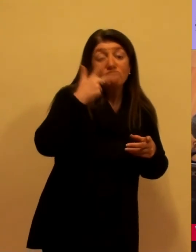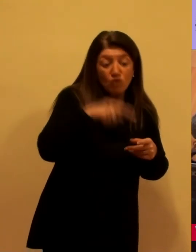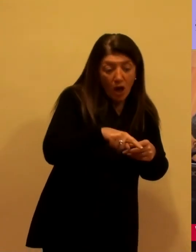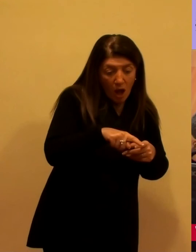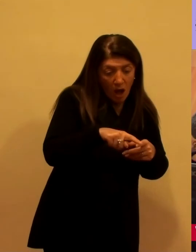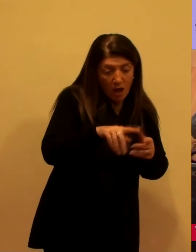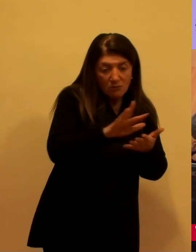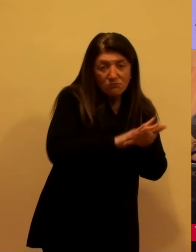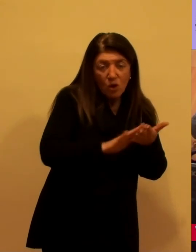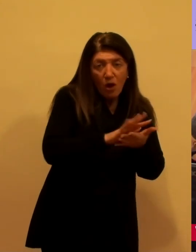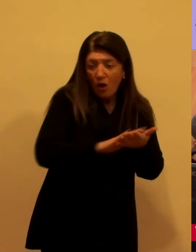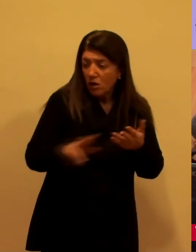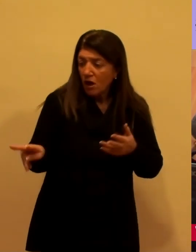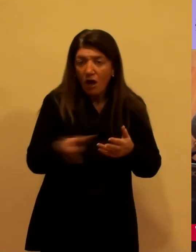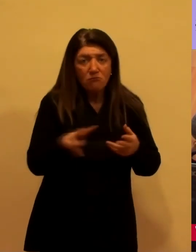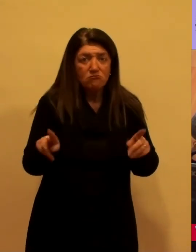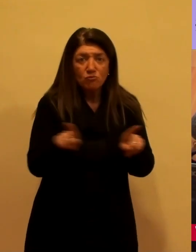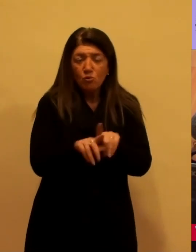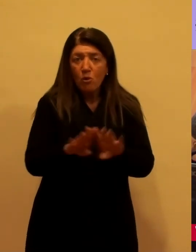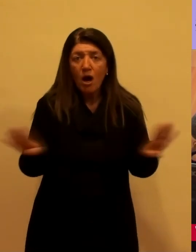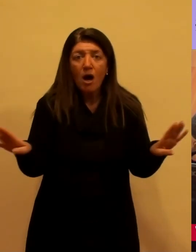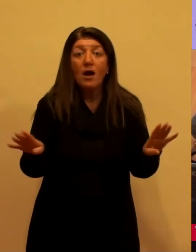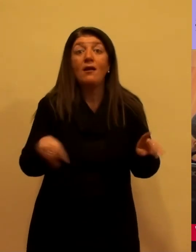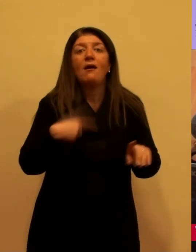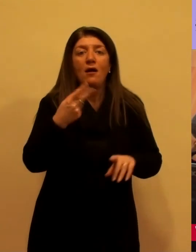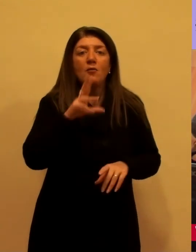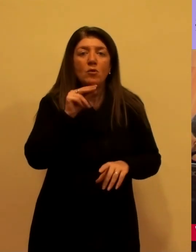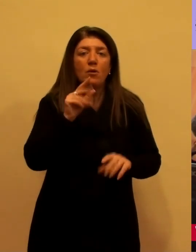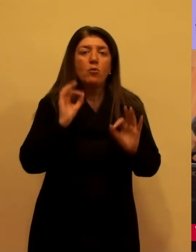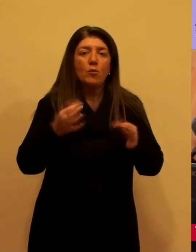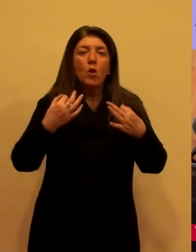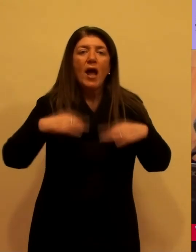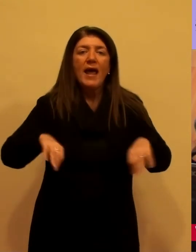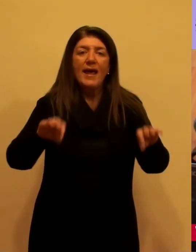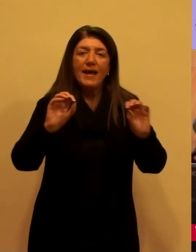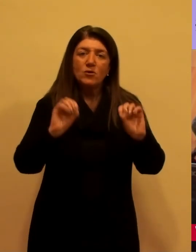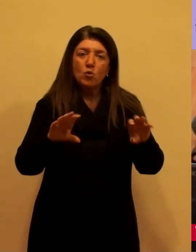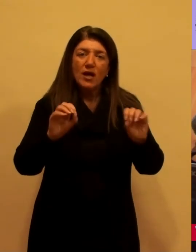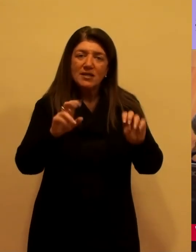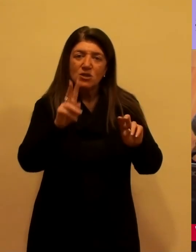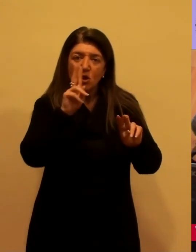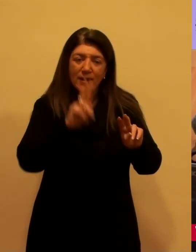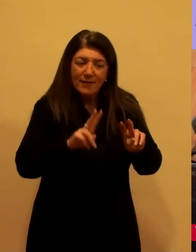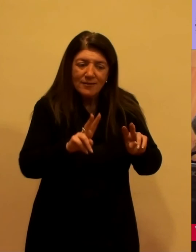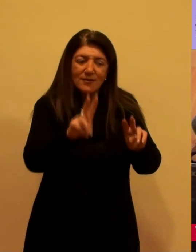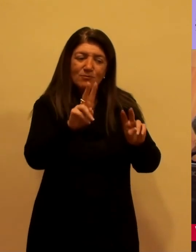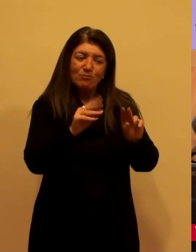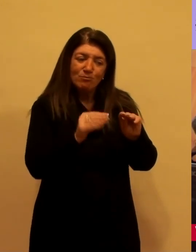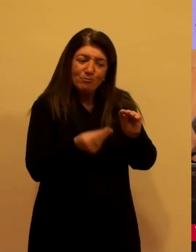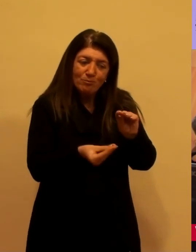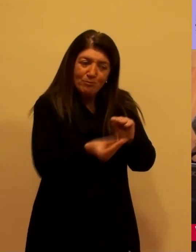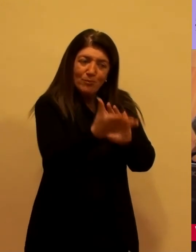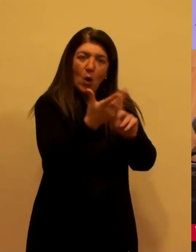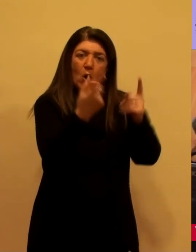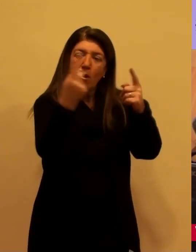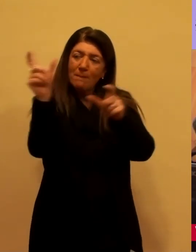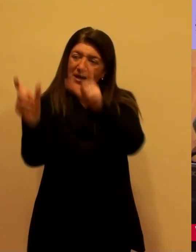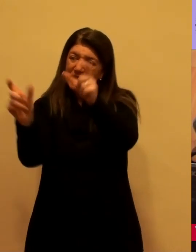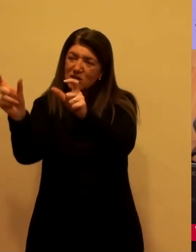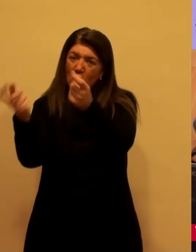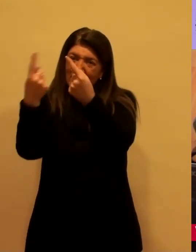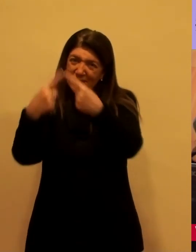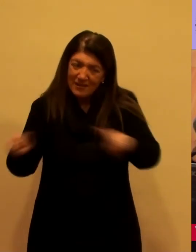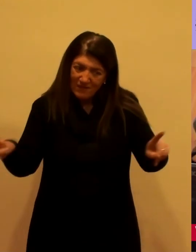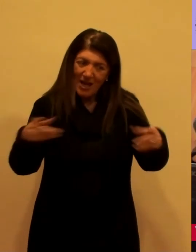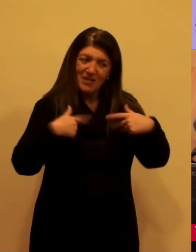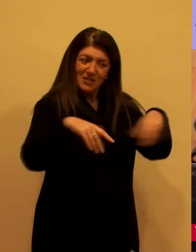poi agibile. Parlando proprio in senso generale, l'educazione alla diversità è un arricchimento per chiunque, cioè non solo appunto,